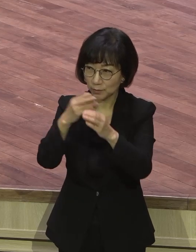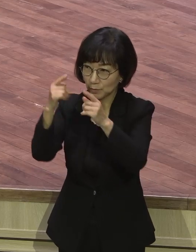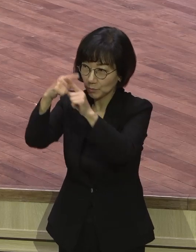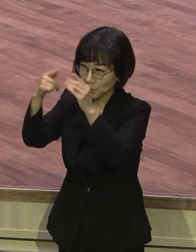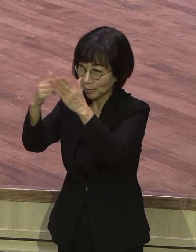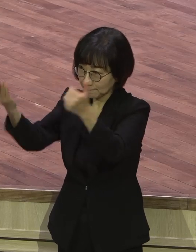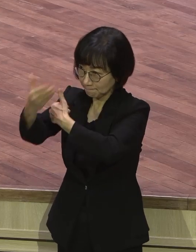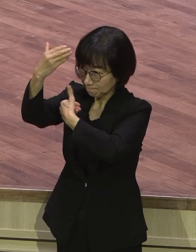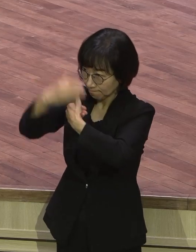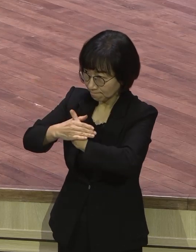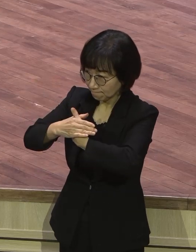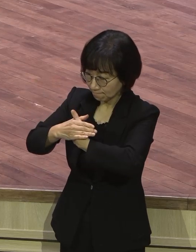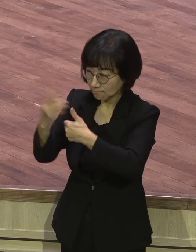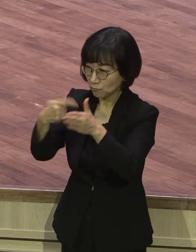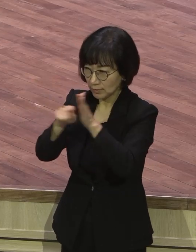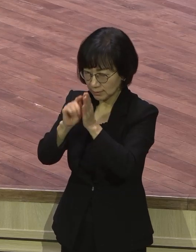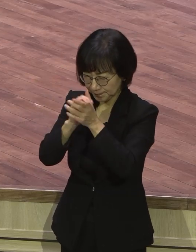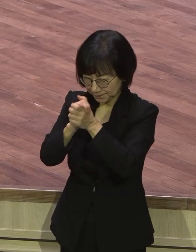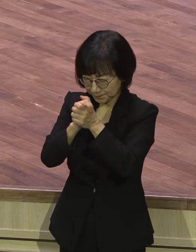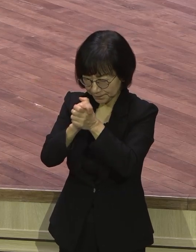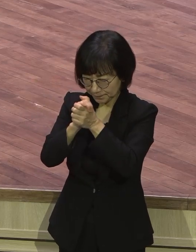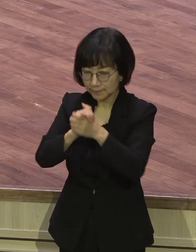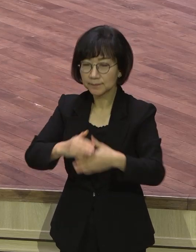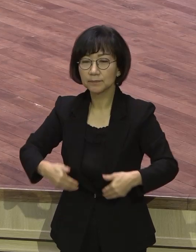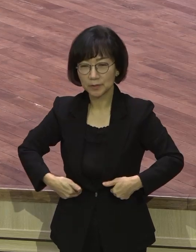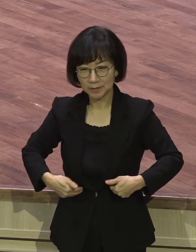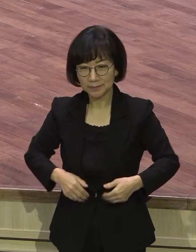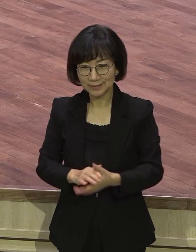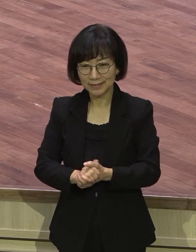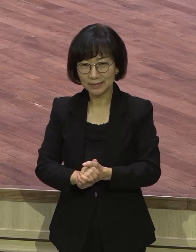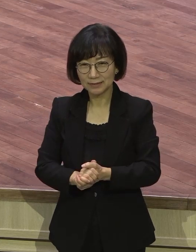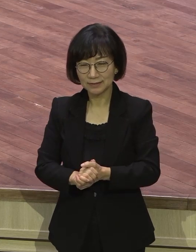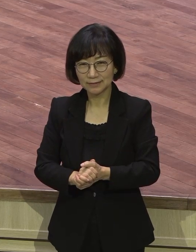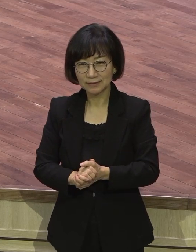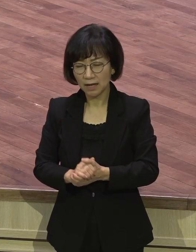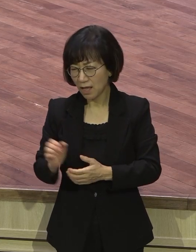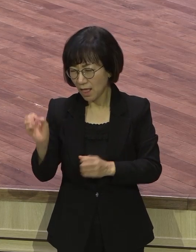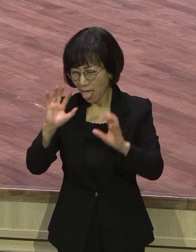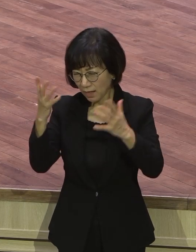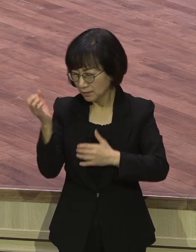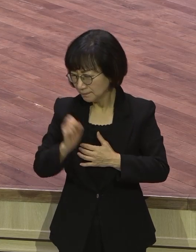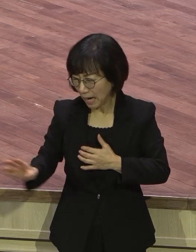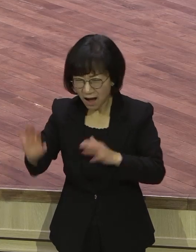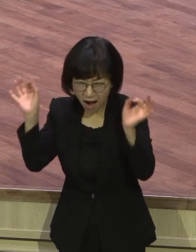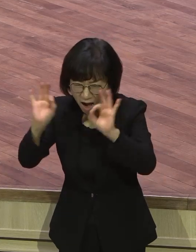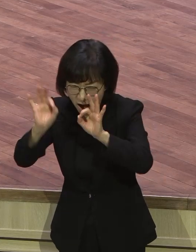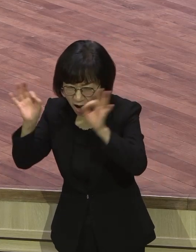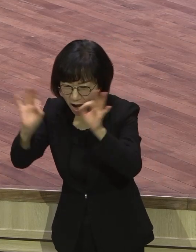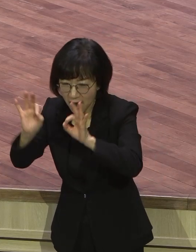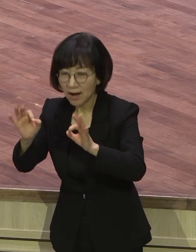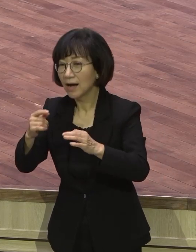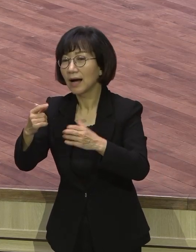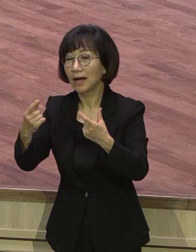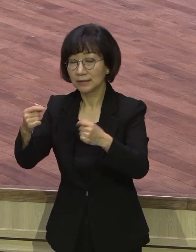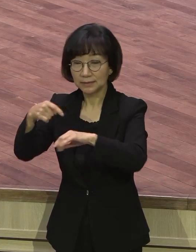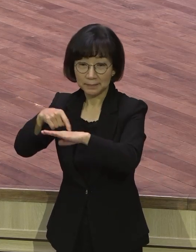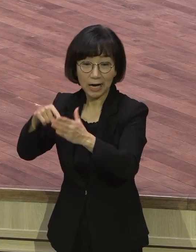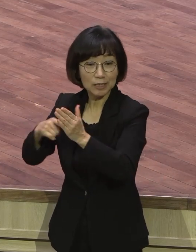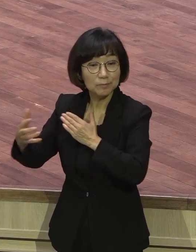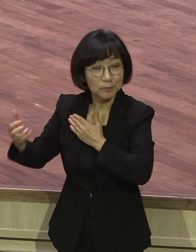그 자세가 흐려야 됩니다. 잃어버린 아이를 찾는 자세 기도 한번 그렇게 한번 해보세요.